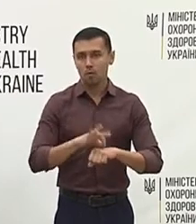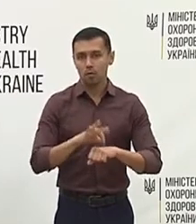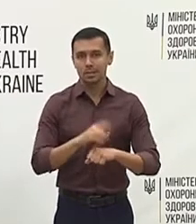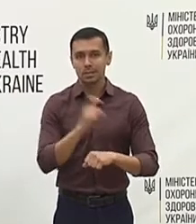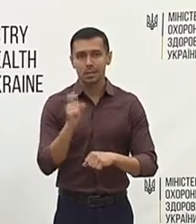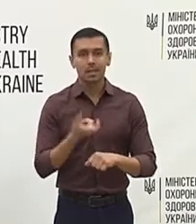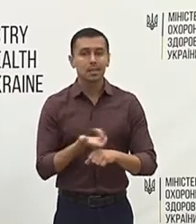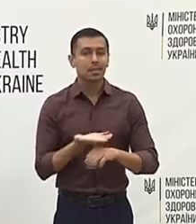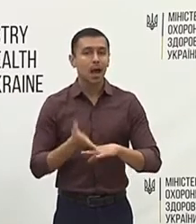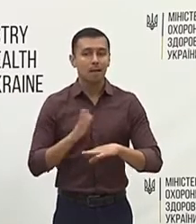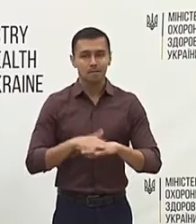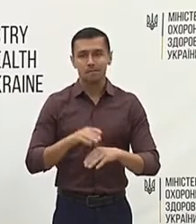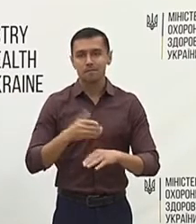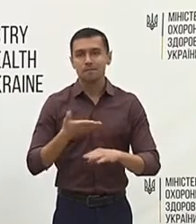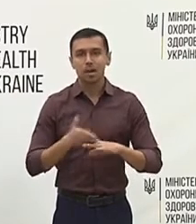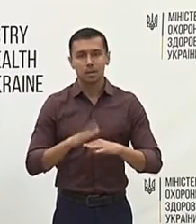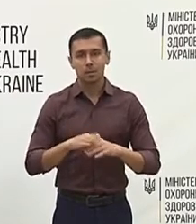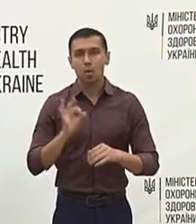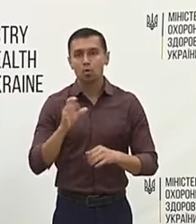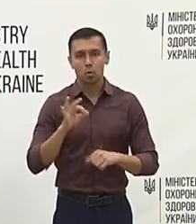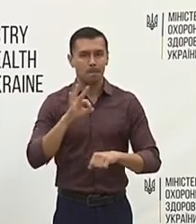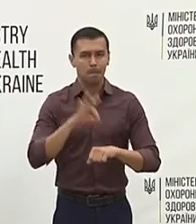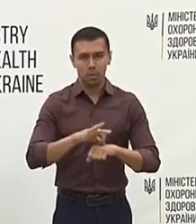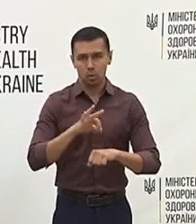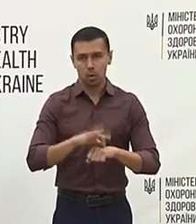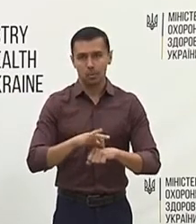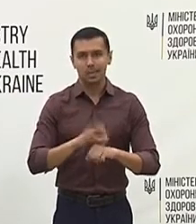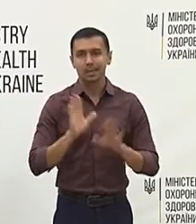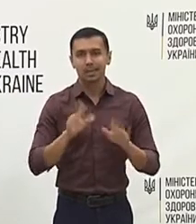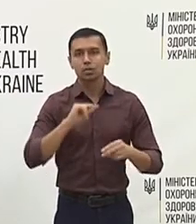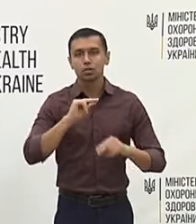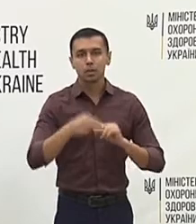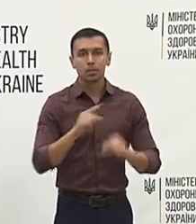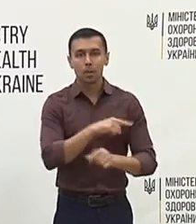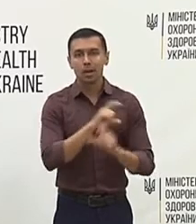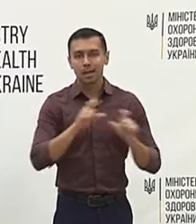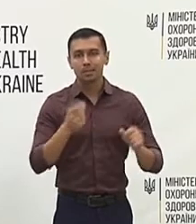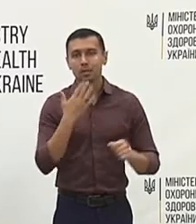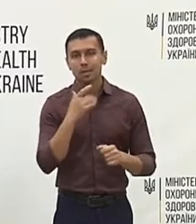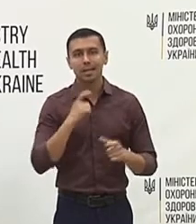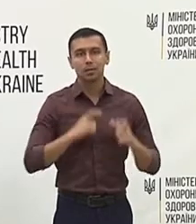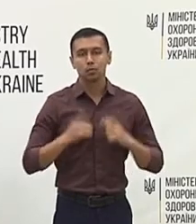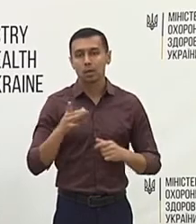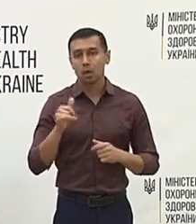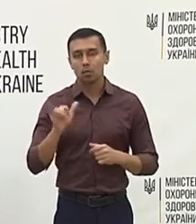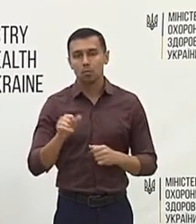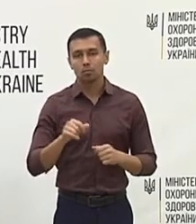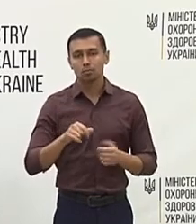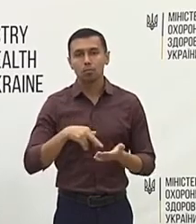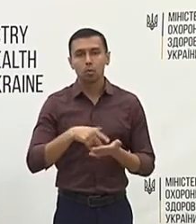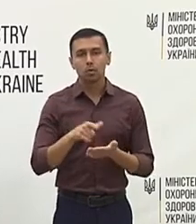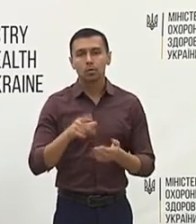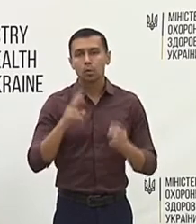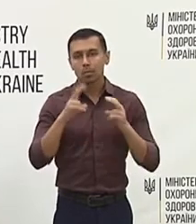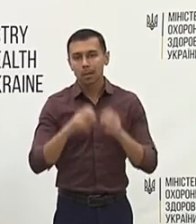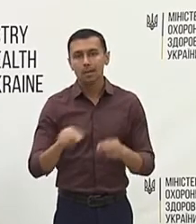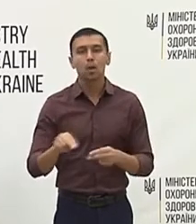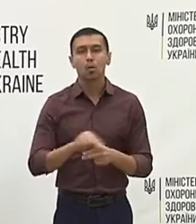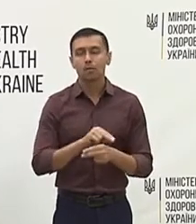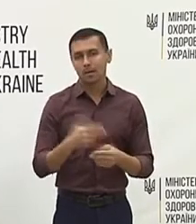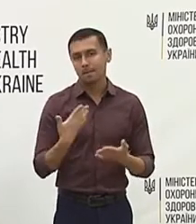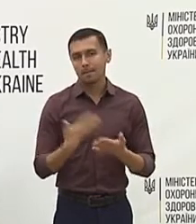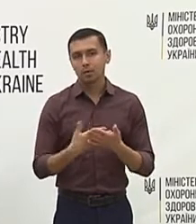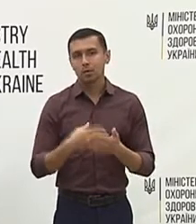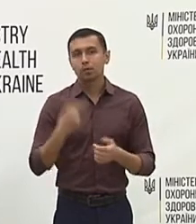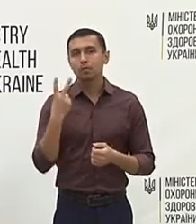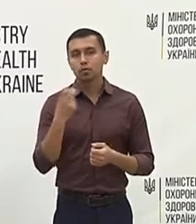з найважчими онкологічними патологіями. Тільки через поліклініку Національного інституту раку проходить до обстеження та лікування